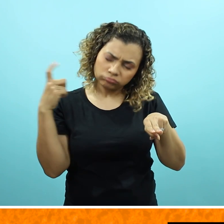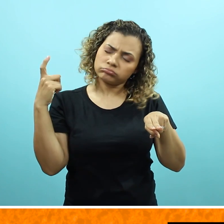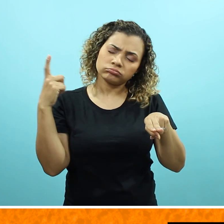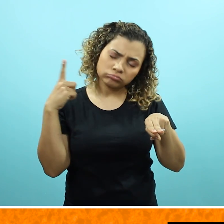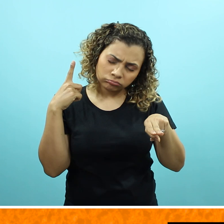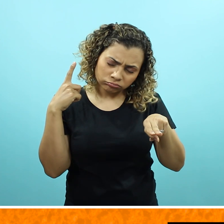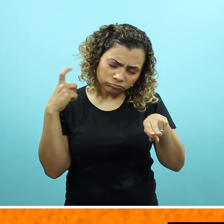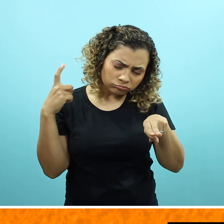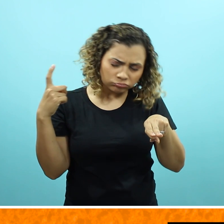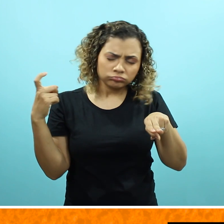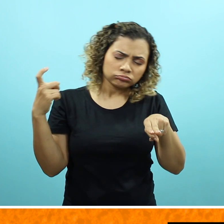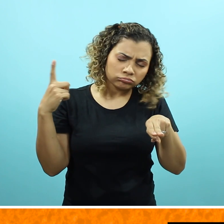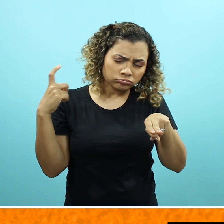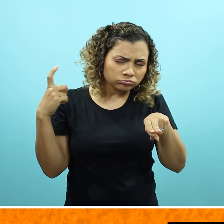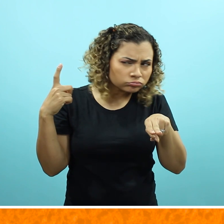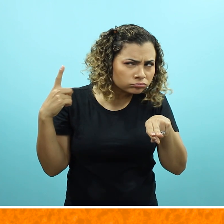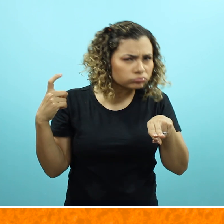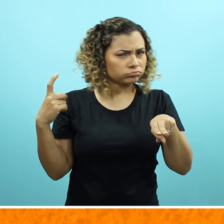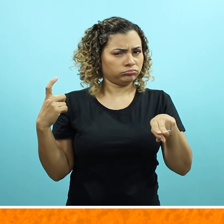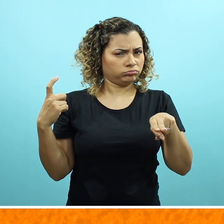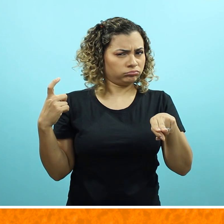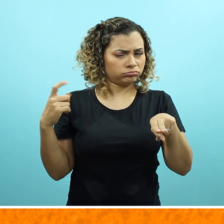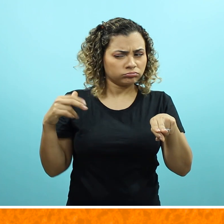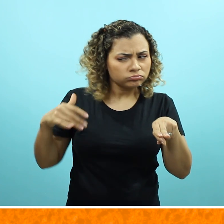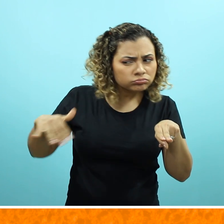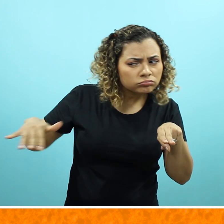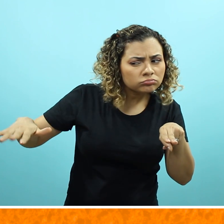nas redondezas.